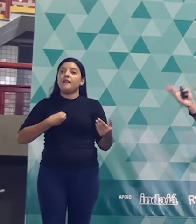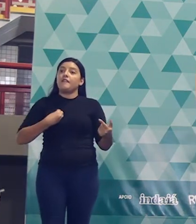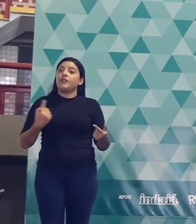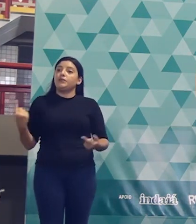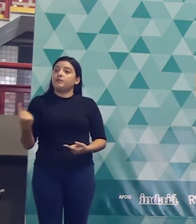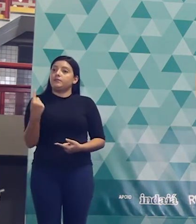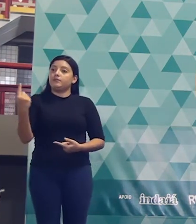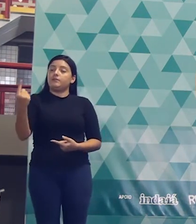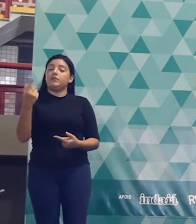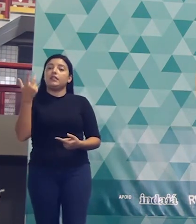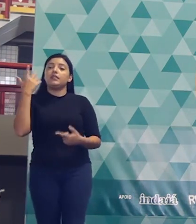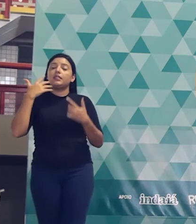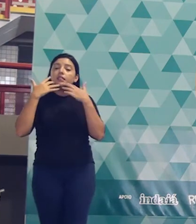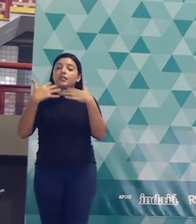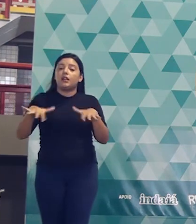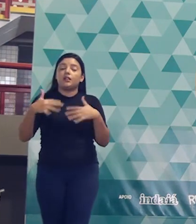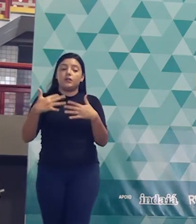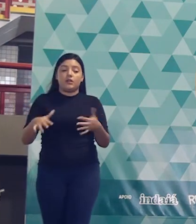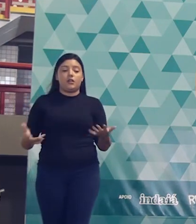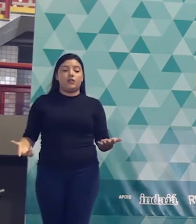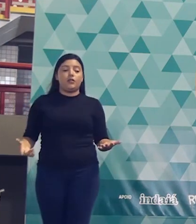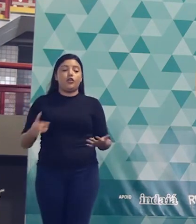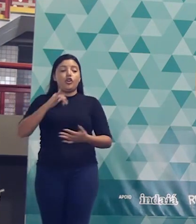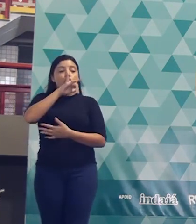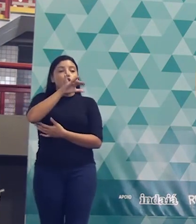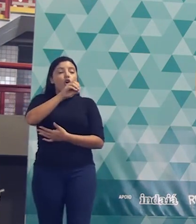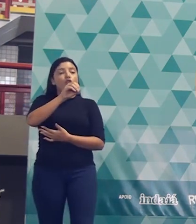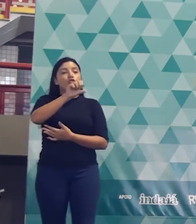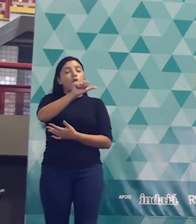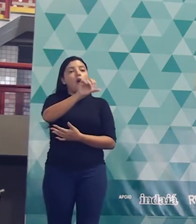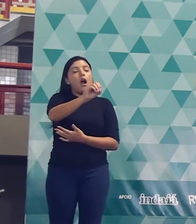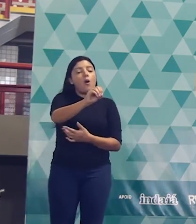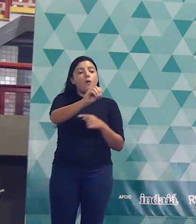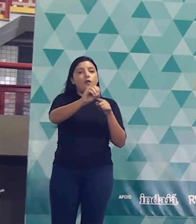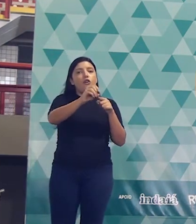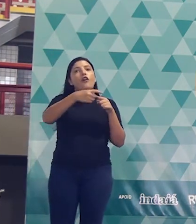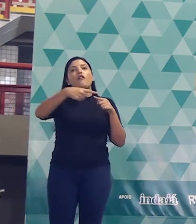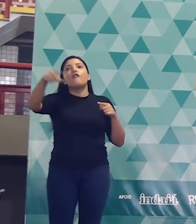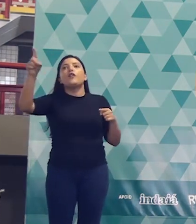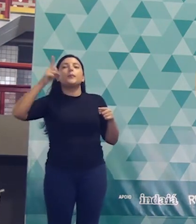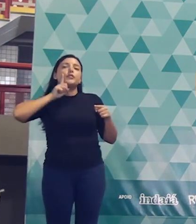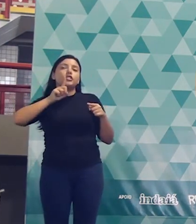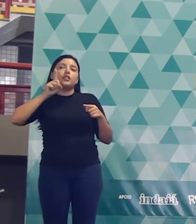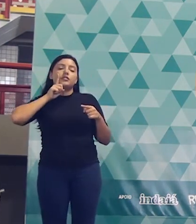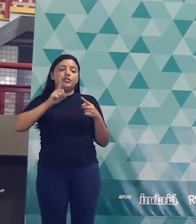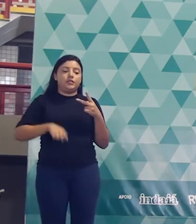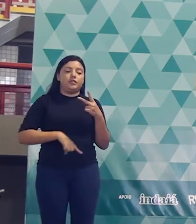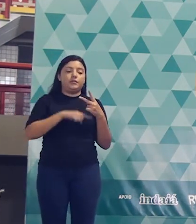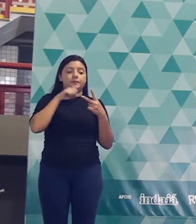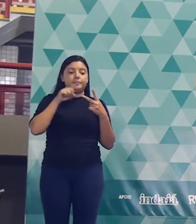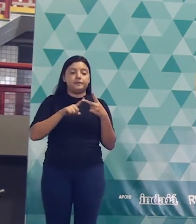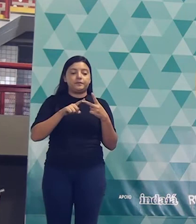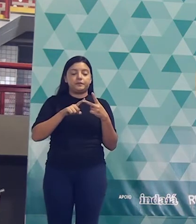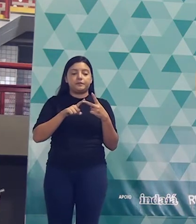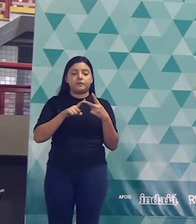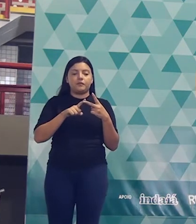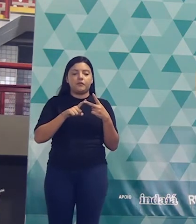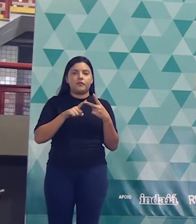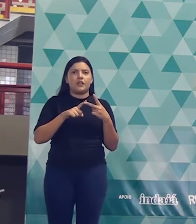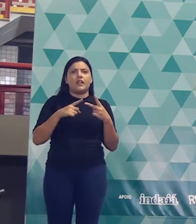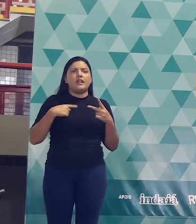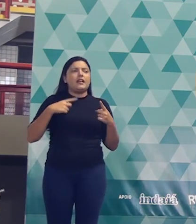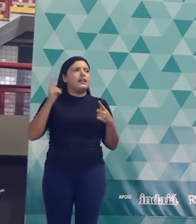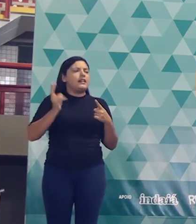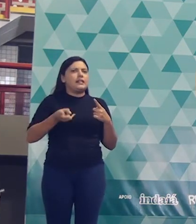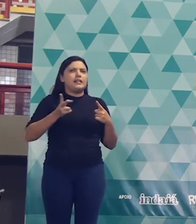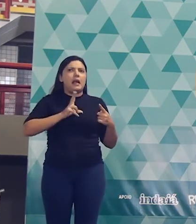seu rumo, natural ou não. O que foi que aconteceu com o João? Foi para os Estados Unidos, né? Professor, toda vez que eu não